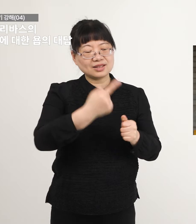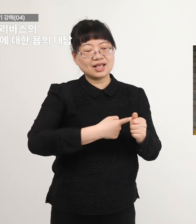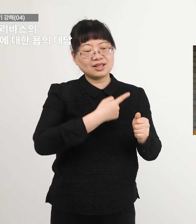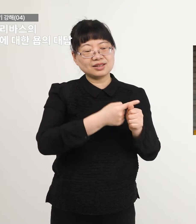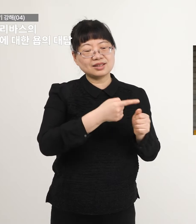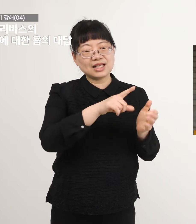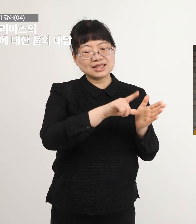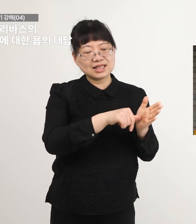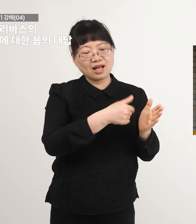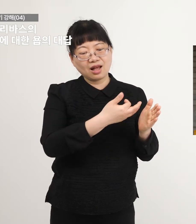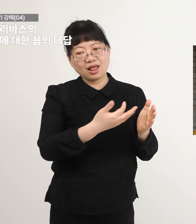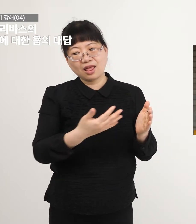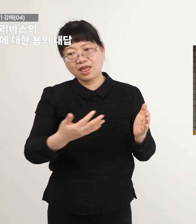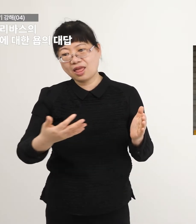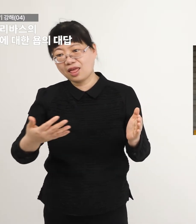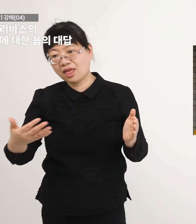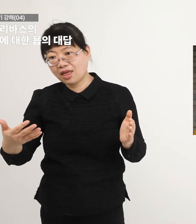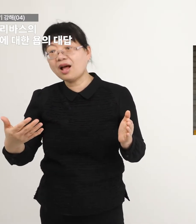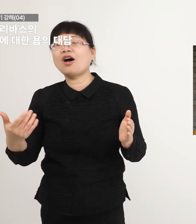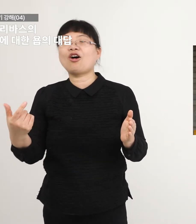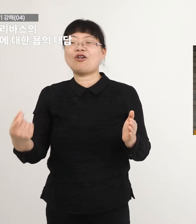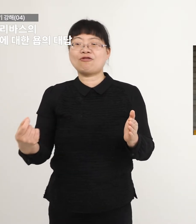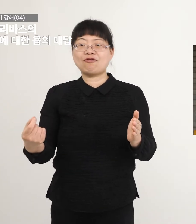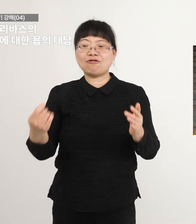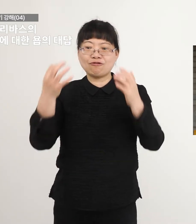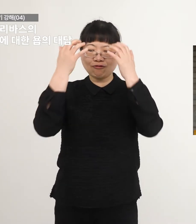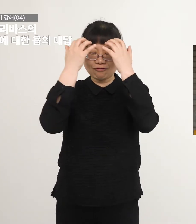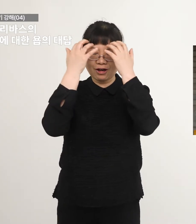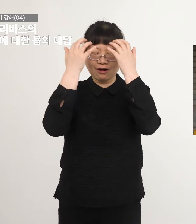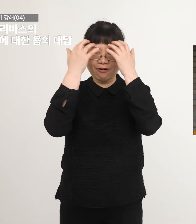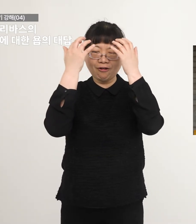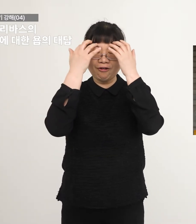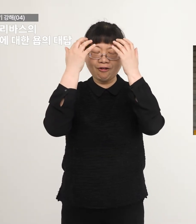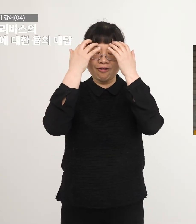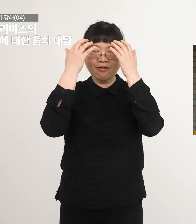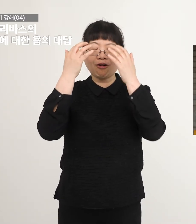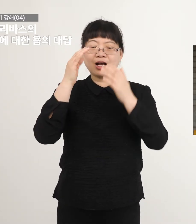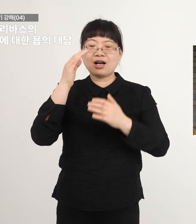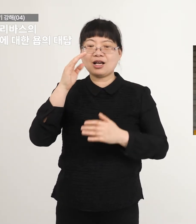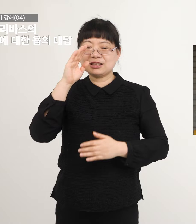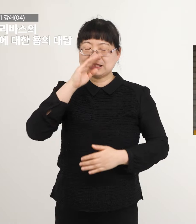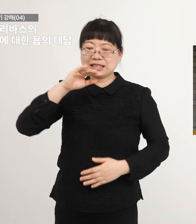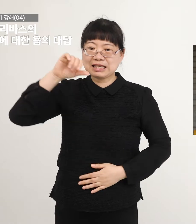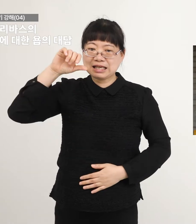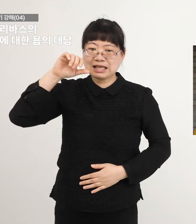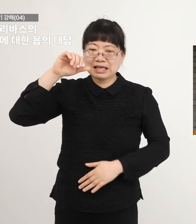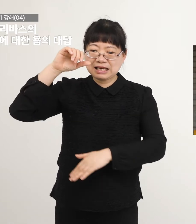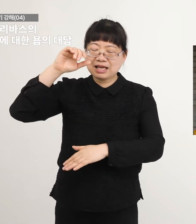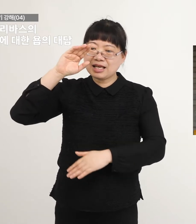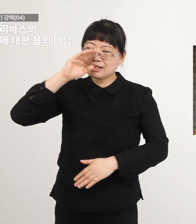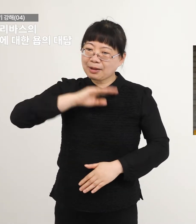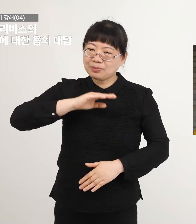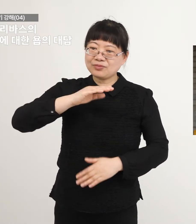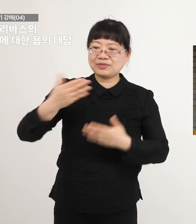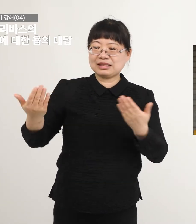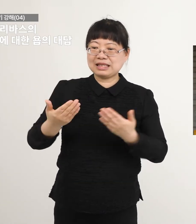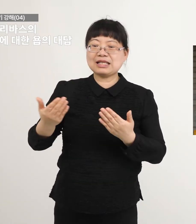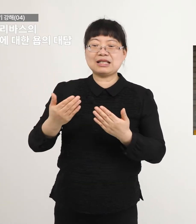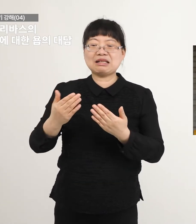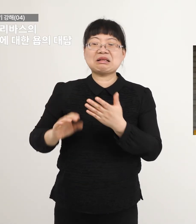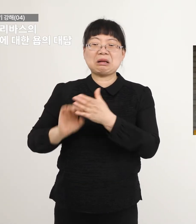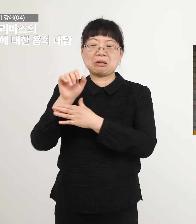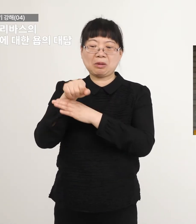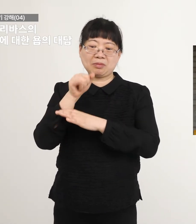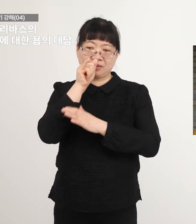시간에 걸쳐서 이런 환난이라는 재앙이라는 열매를 낳게